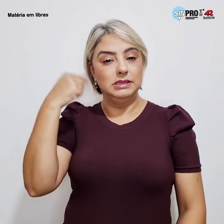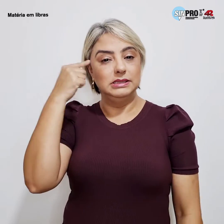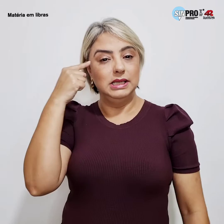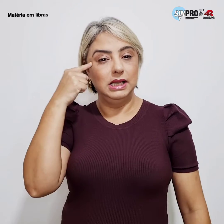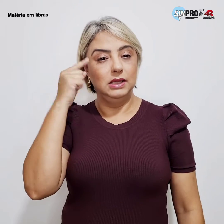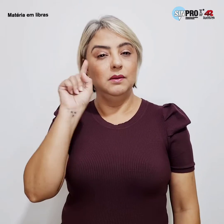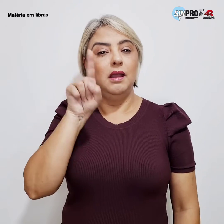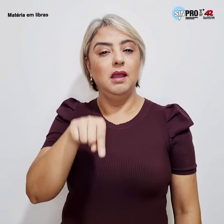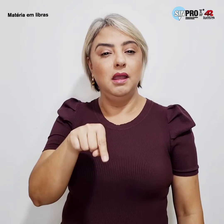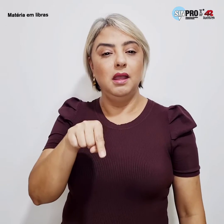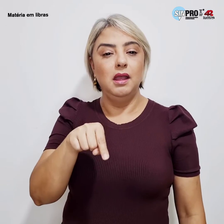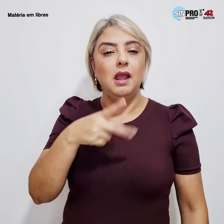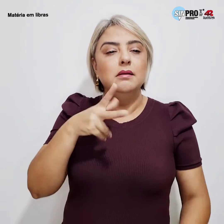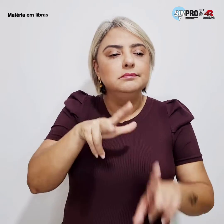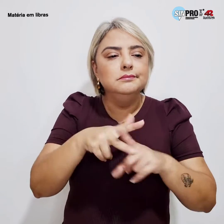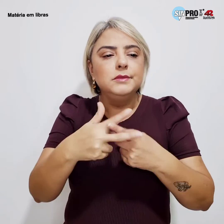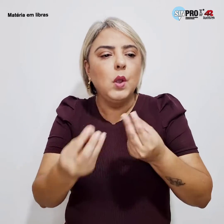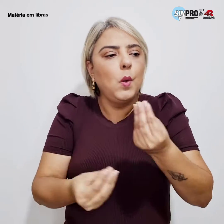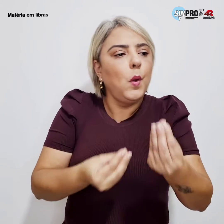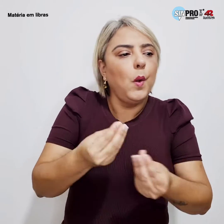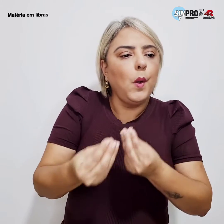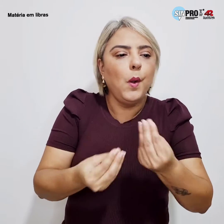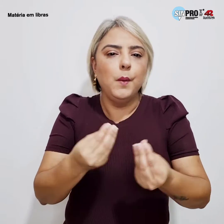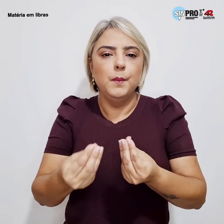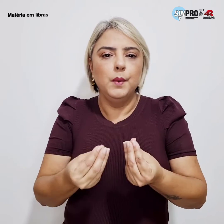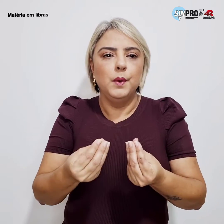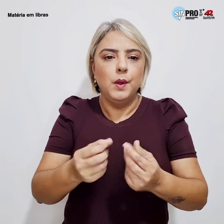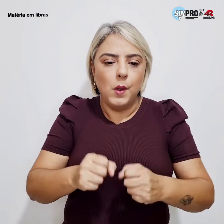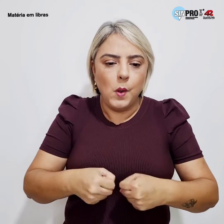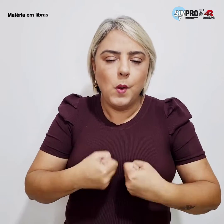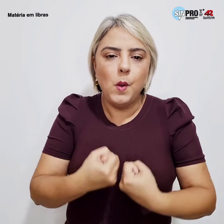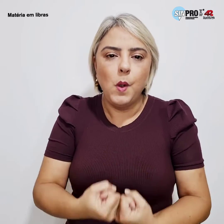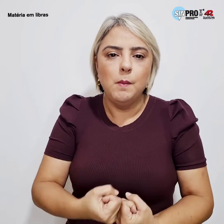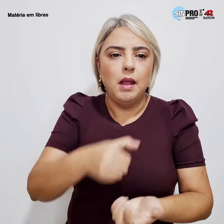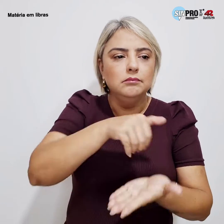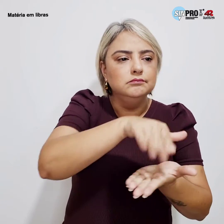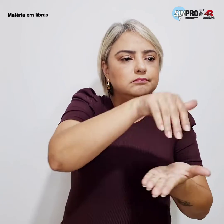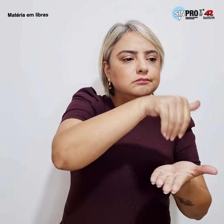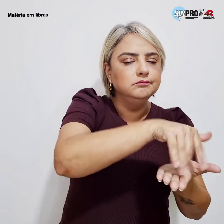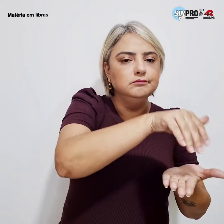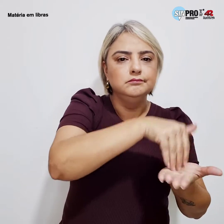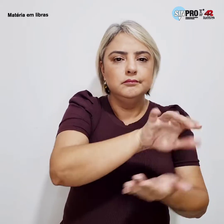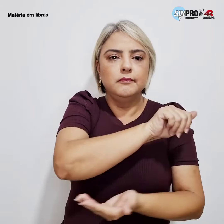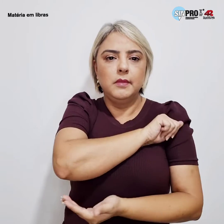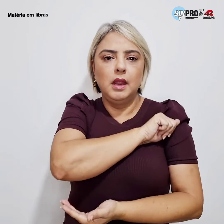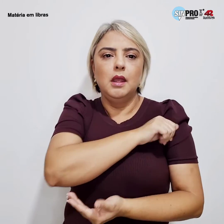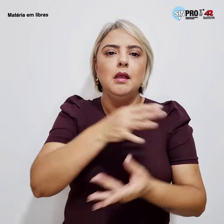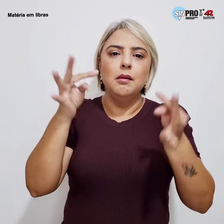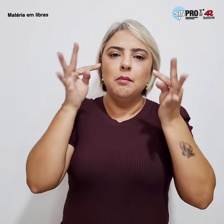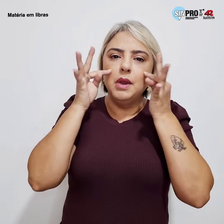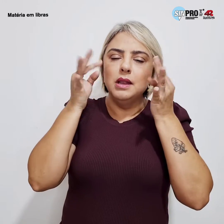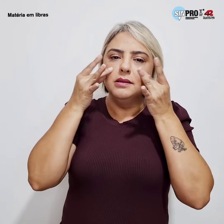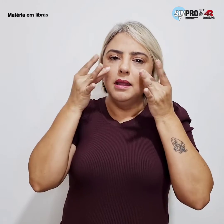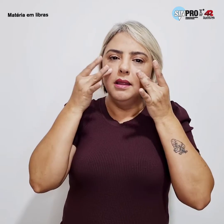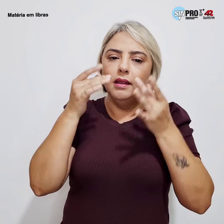é em mecanismos de combater a evasão, muito presente nesse segmento, que